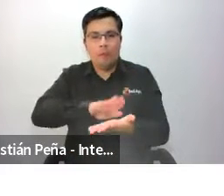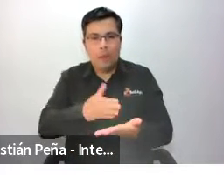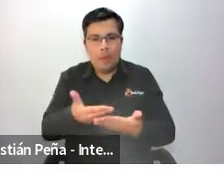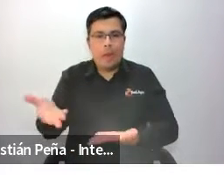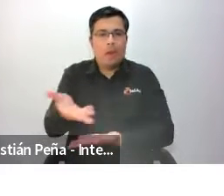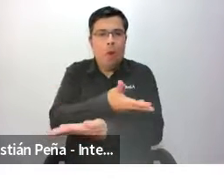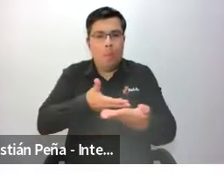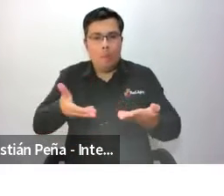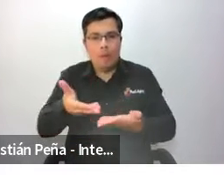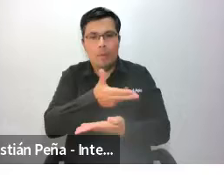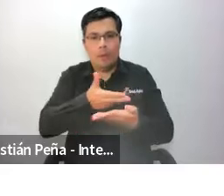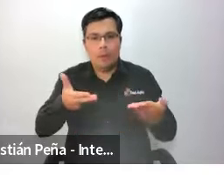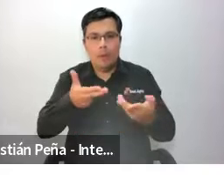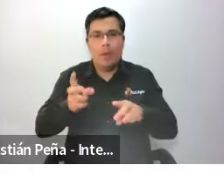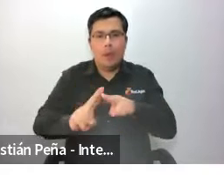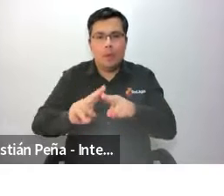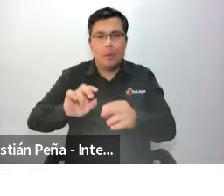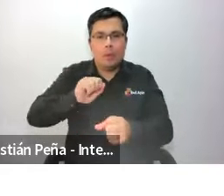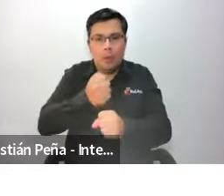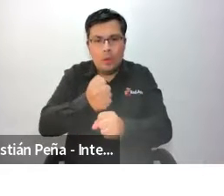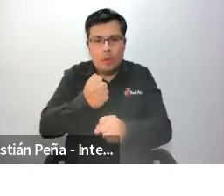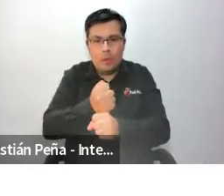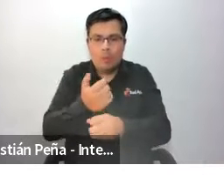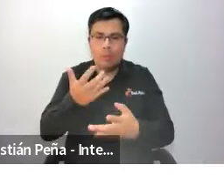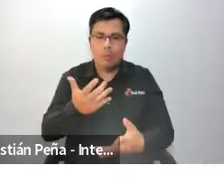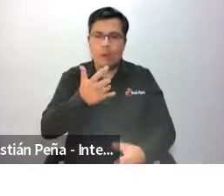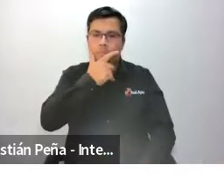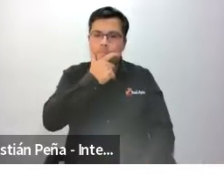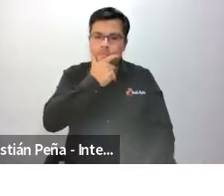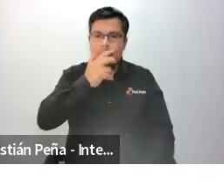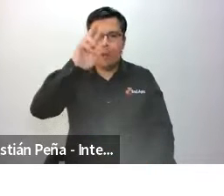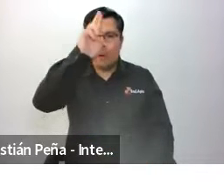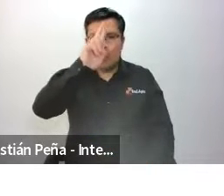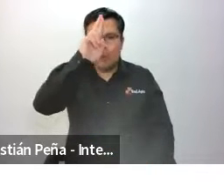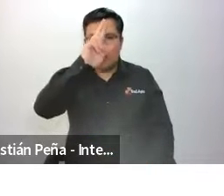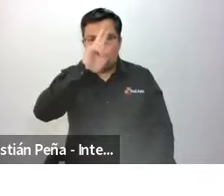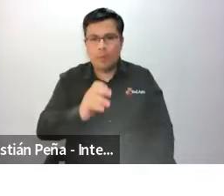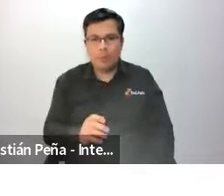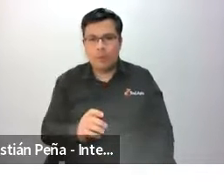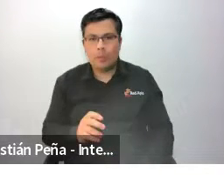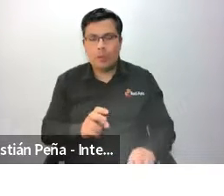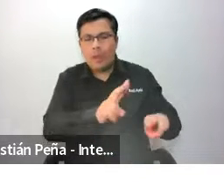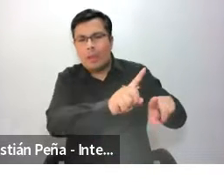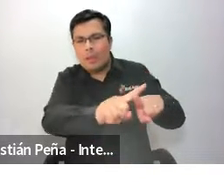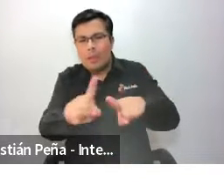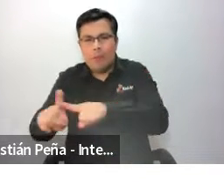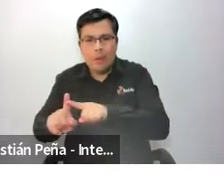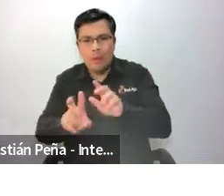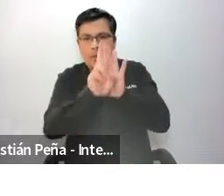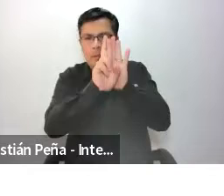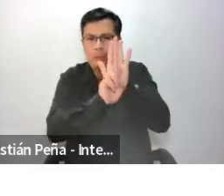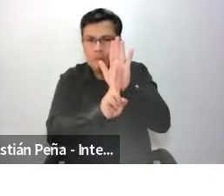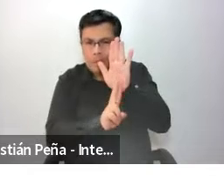para reflexionar respecto de lo que tendríamos que ajustar en los distintos reglamentos internos. También se